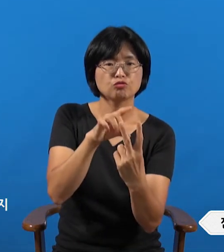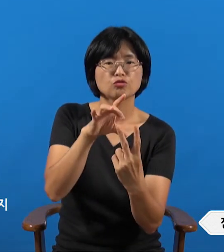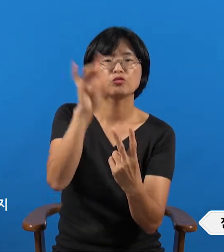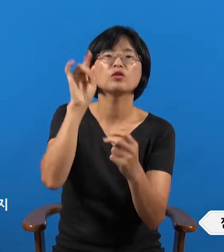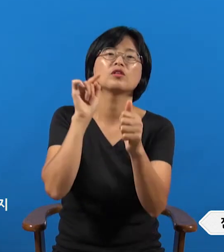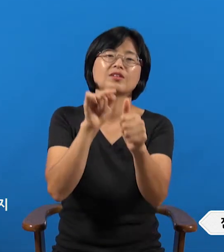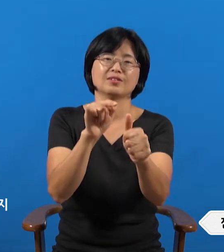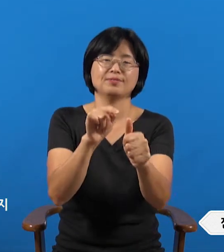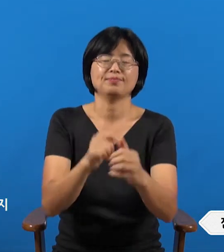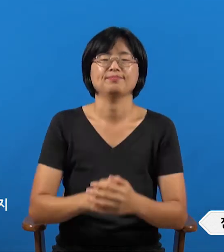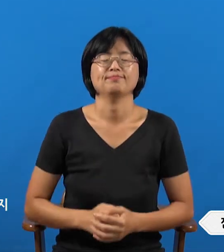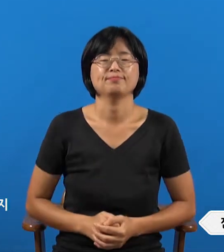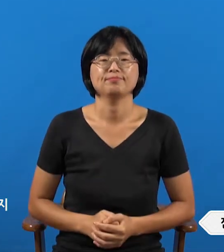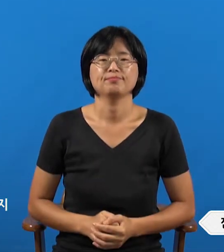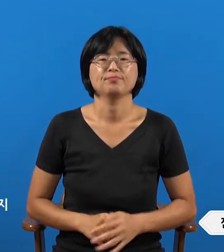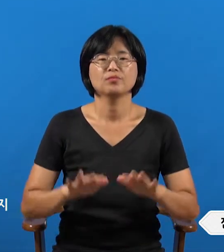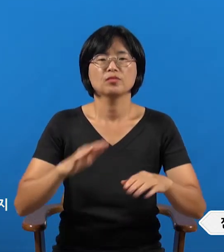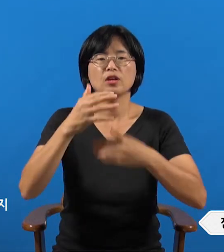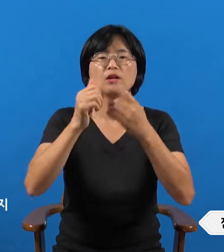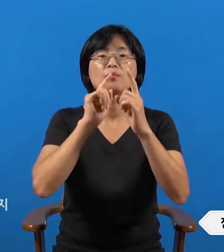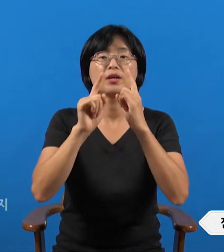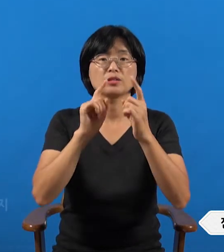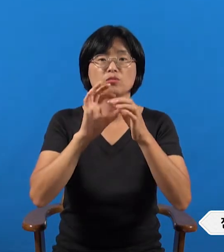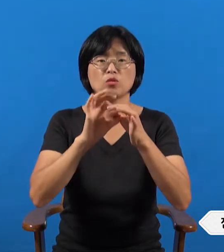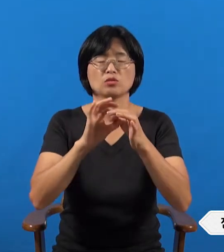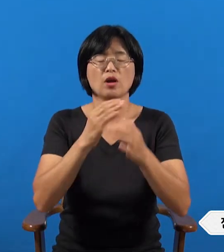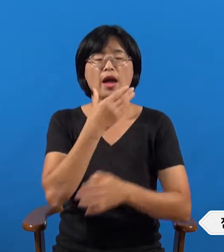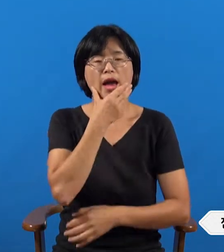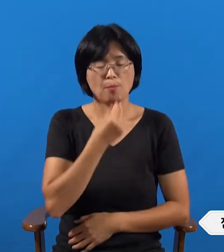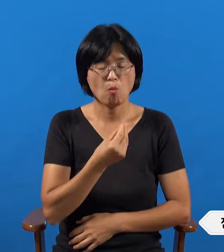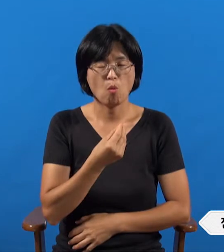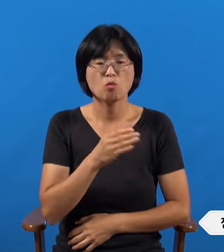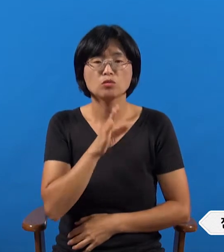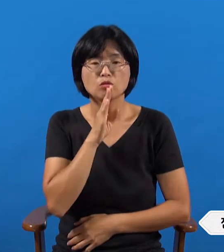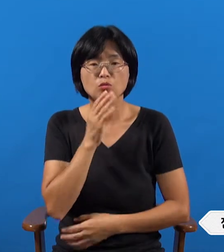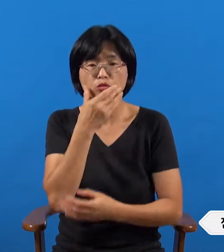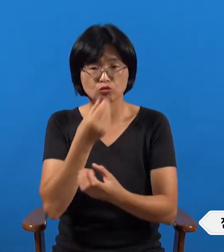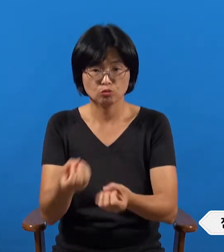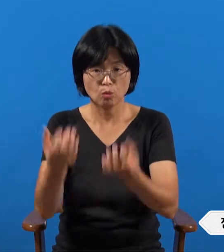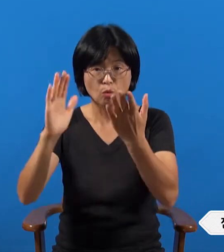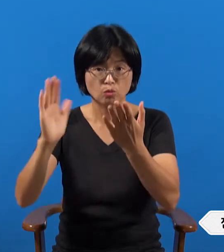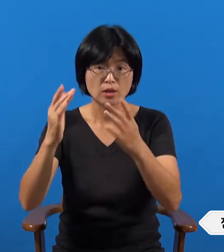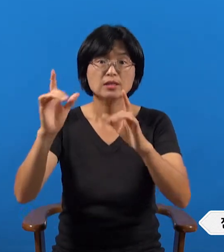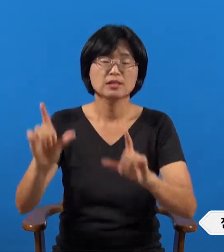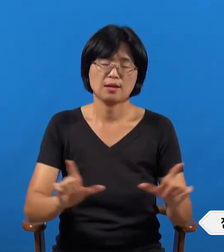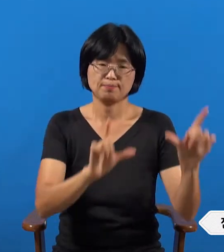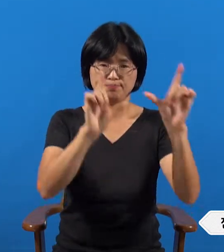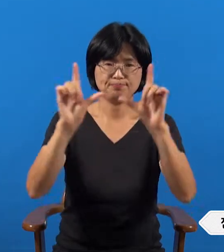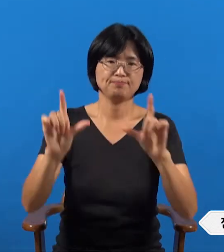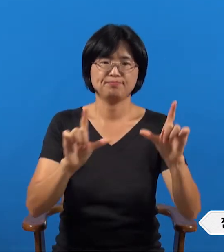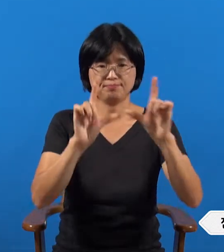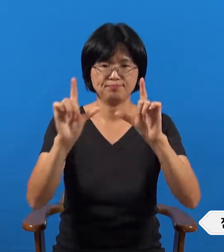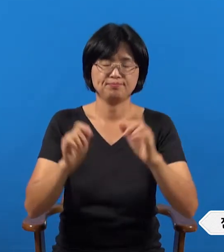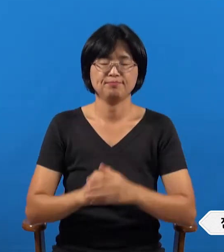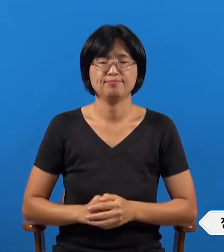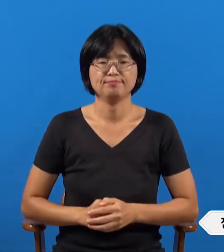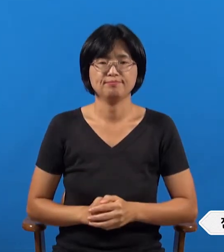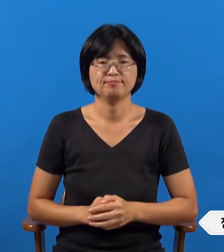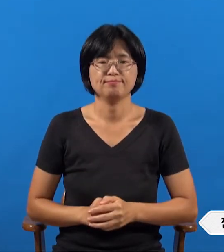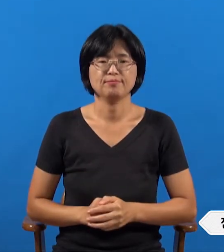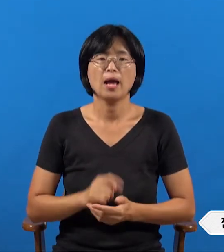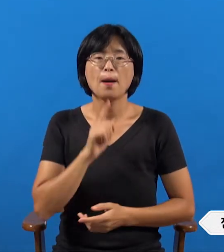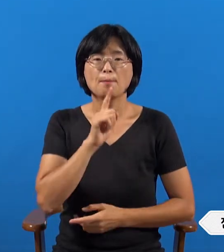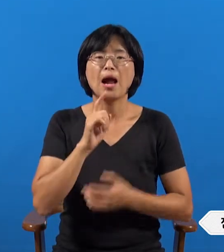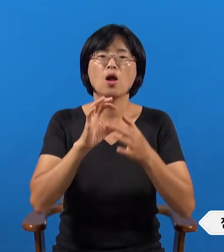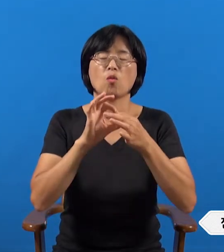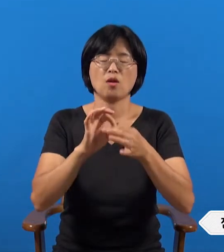선택하여라. 오늘 하나님의 말씀을 통해서 행복이 축복이 되는 삶, 오늘 말씀에 대한,